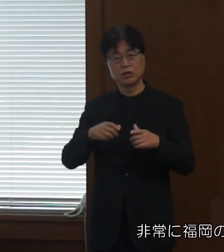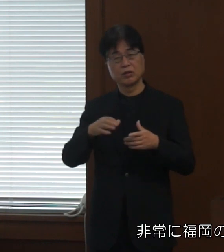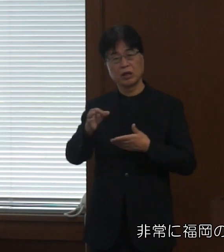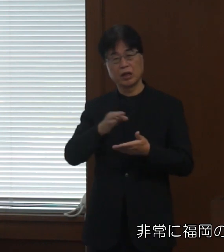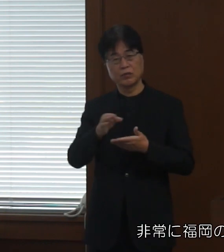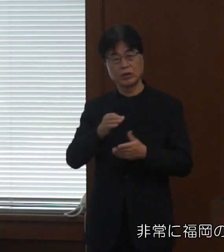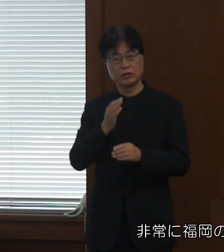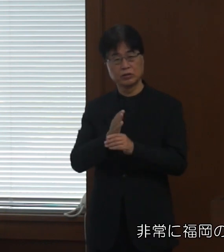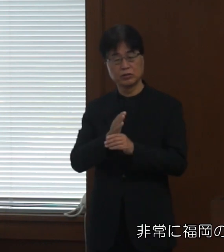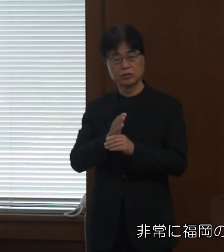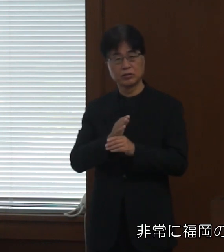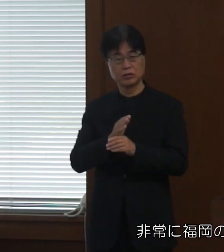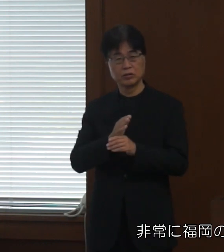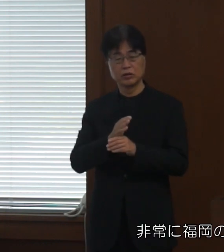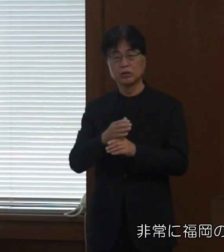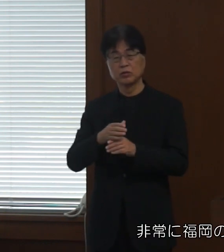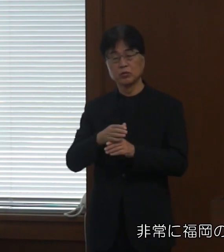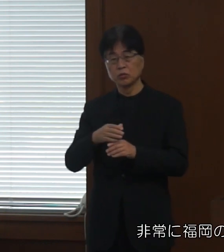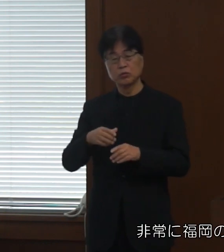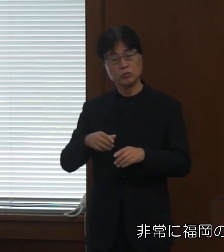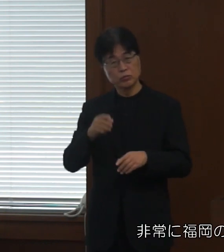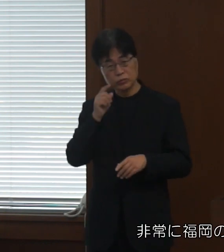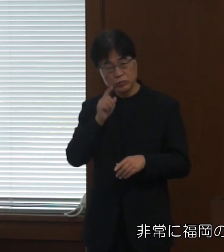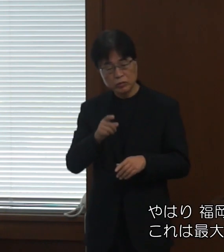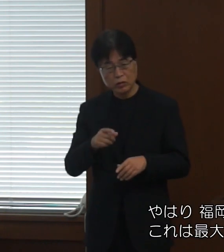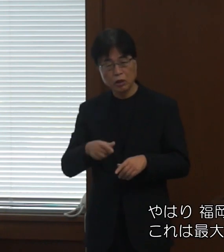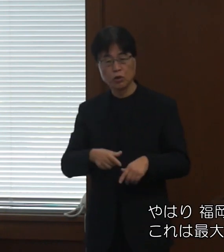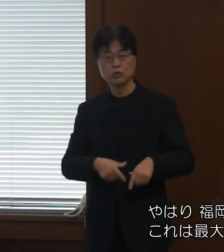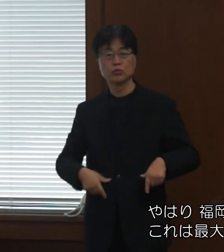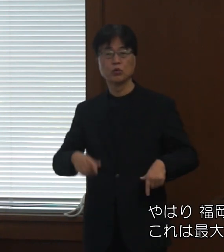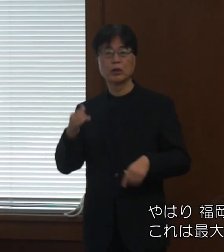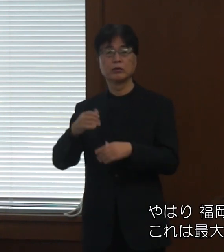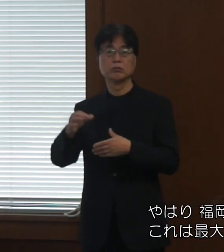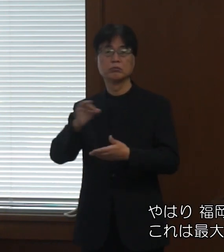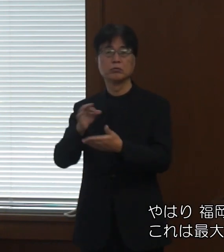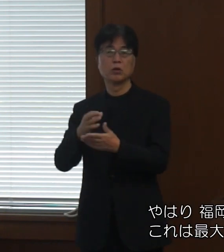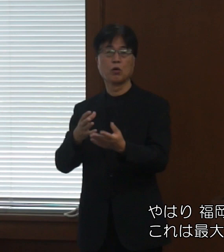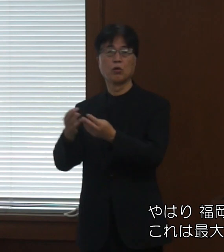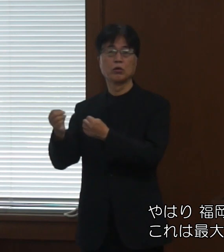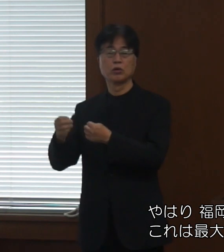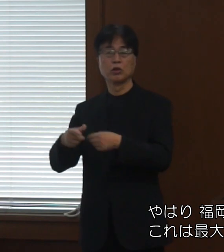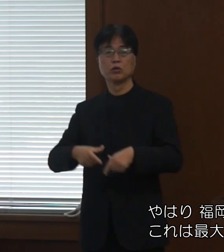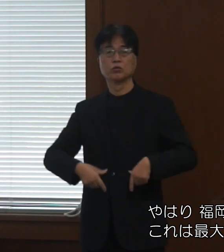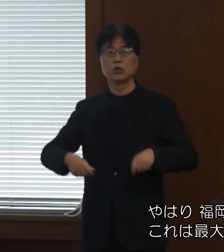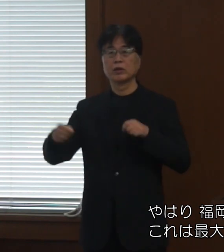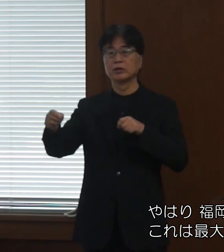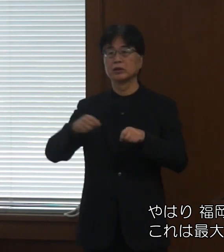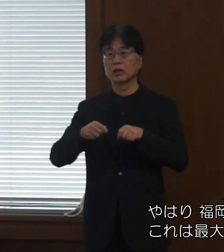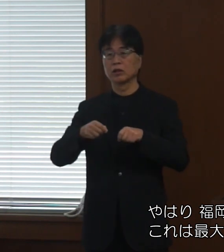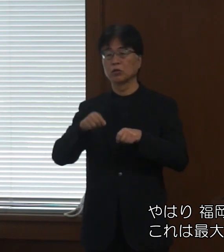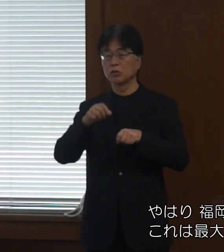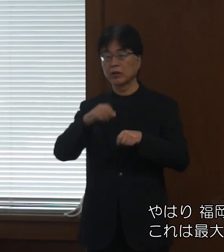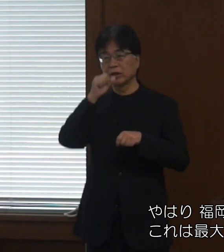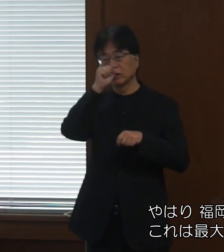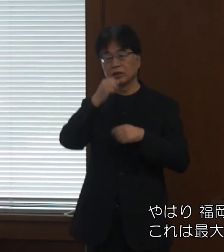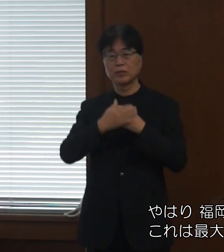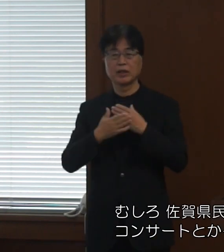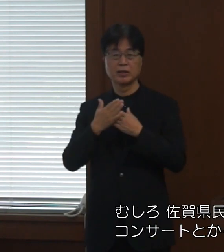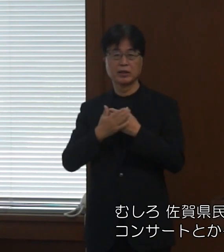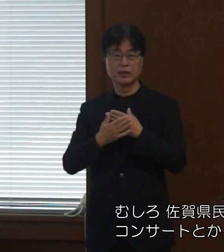ますけども非常にあの福岡のお客さんが多い福岡に近いというのがもうこれ最大の利点になってい